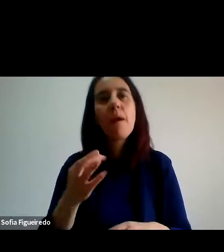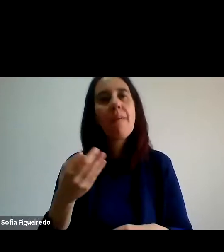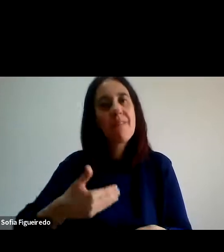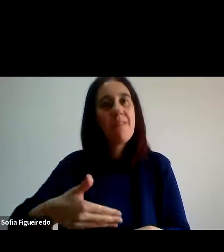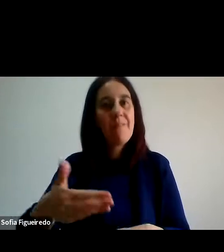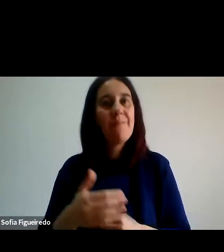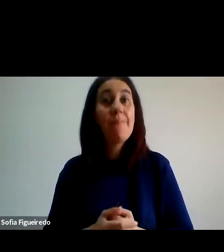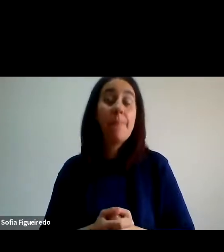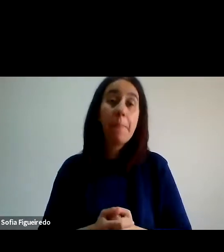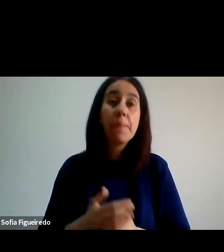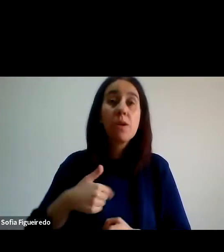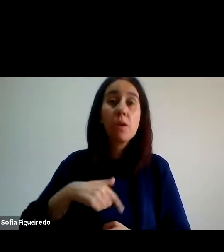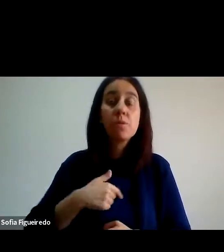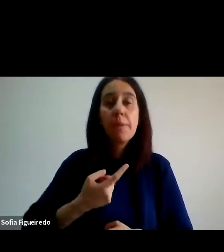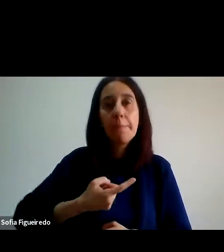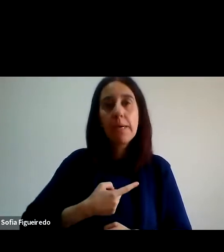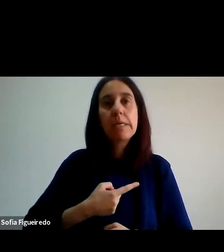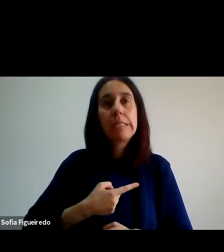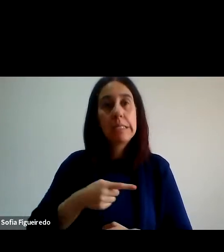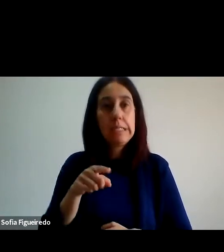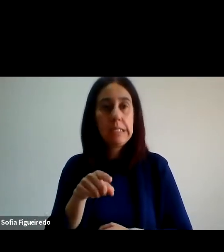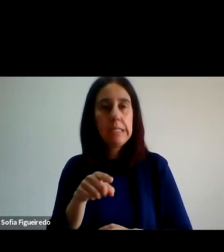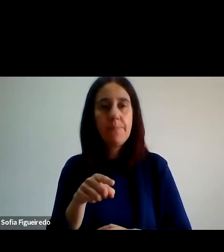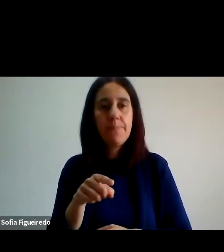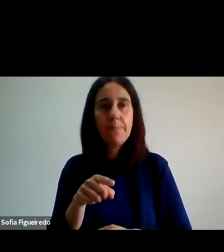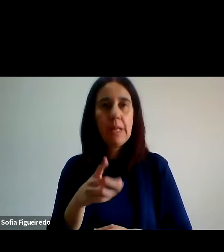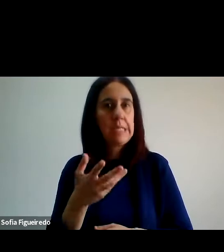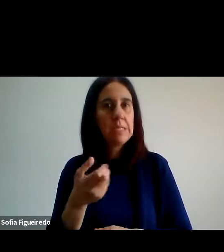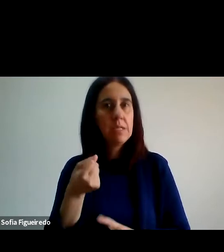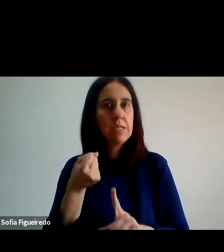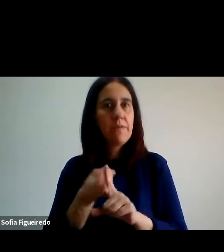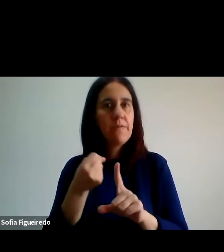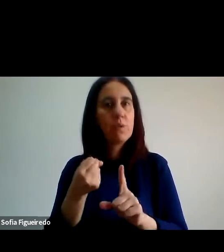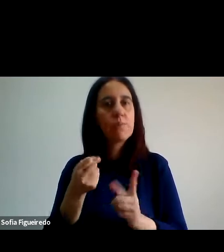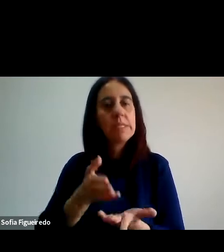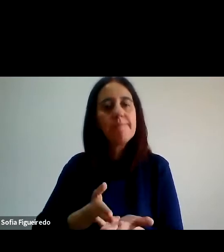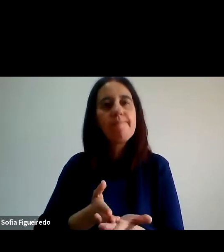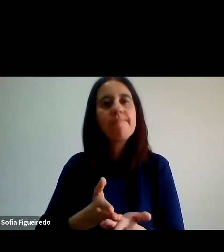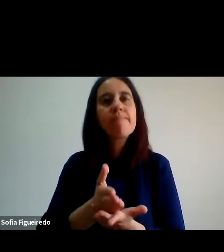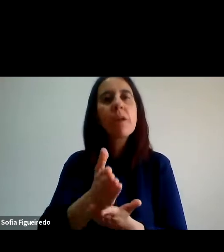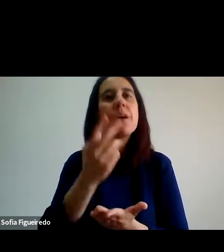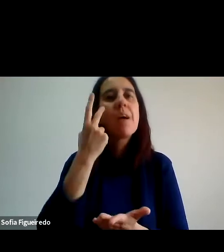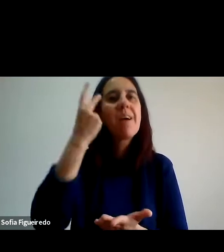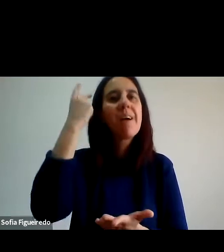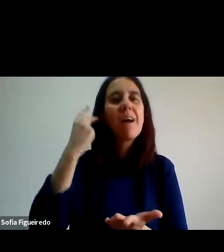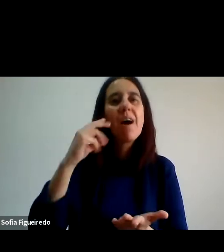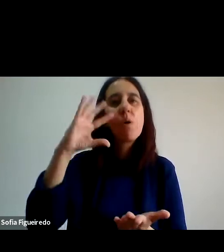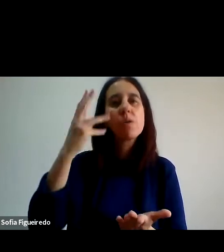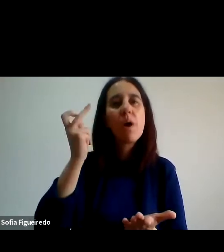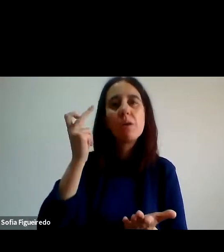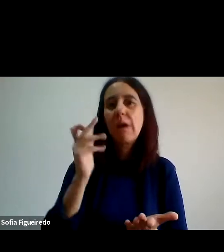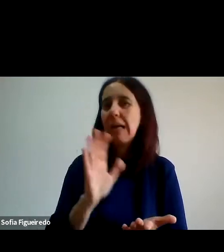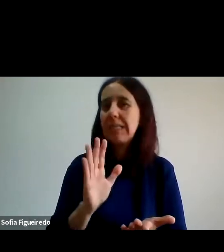dimensão. Portanto, nós temos que conseguir atravessar esse desafio para não voltarmos a viver aquilo que nos aconteceu aqui há uns anos, que